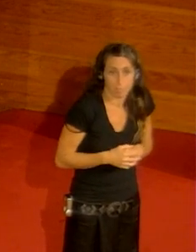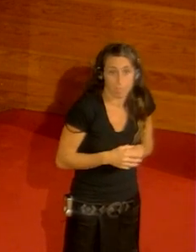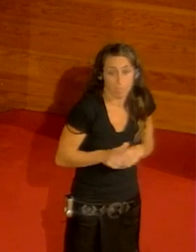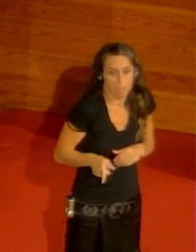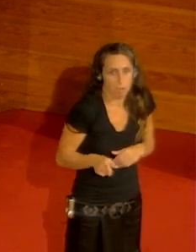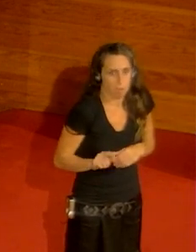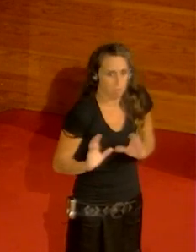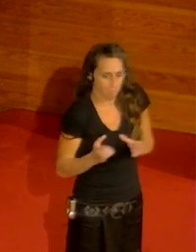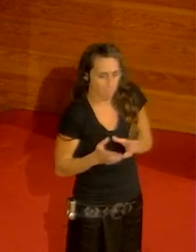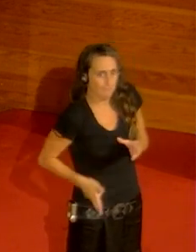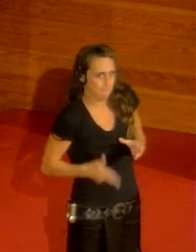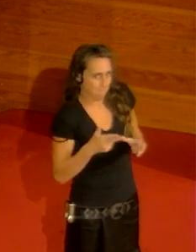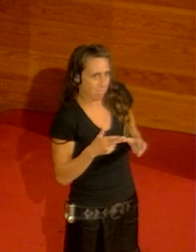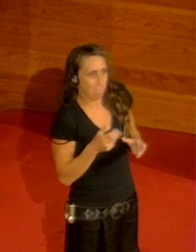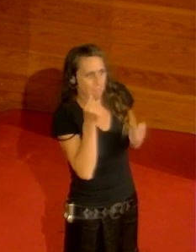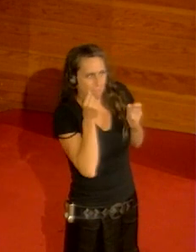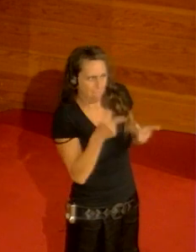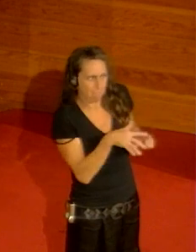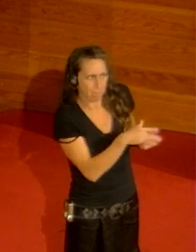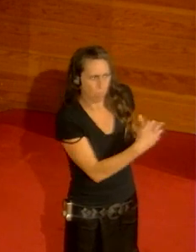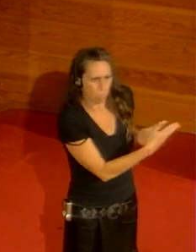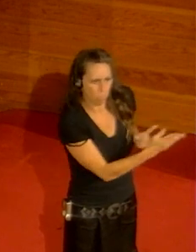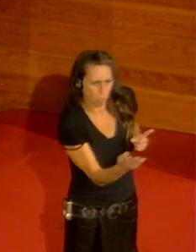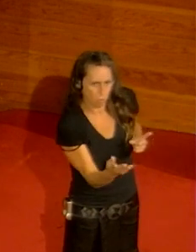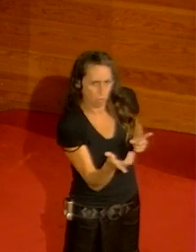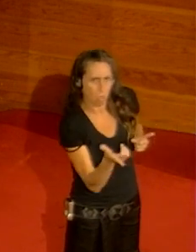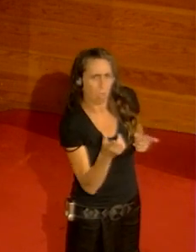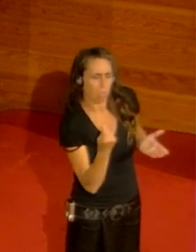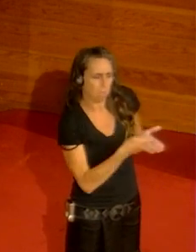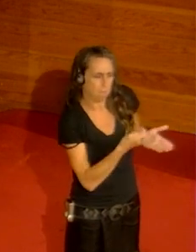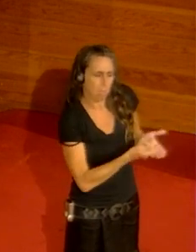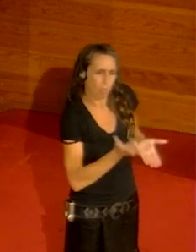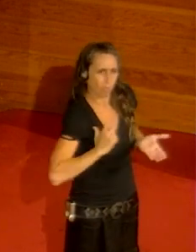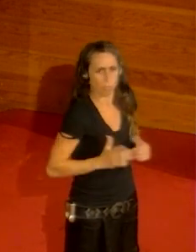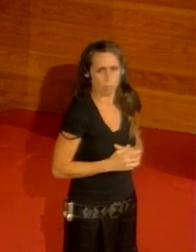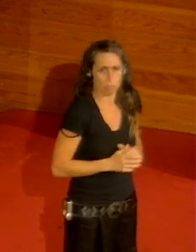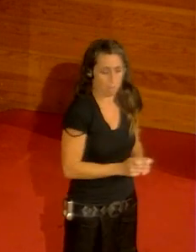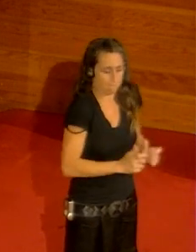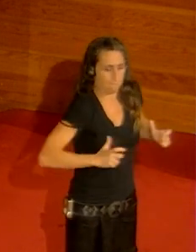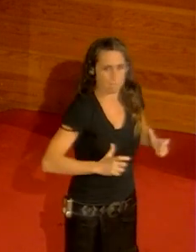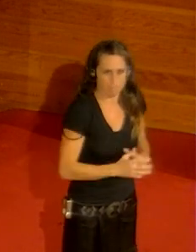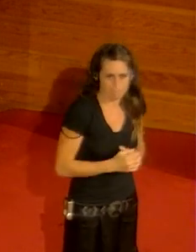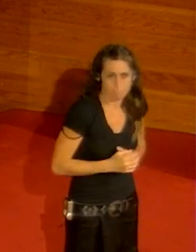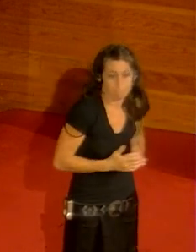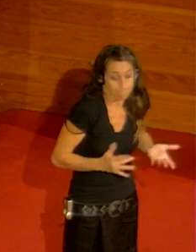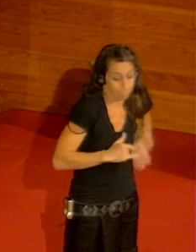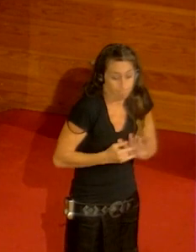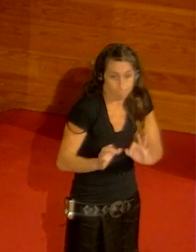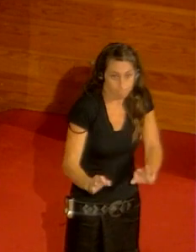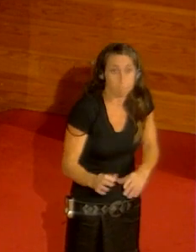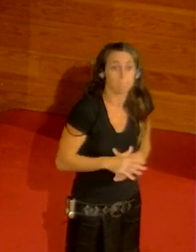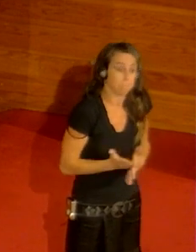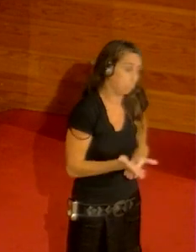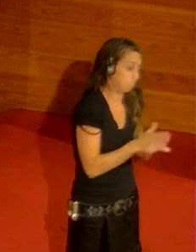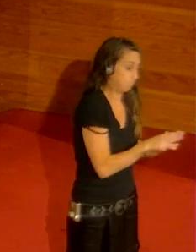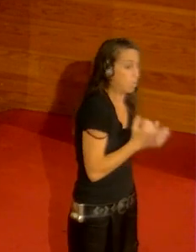por unirse a ellas pues ya está esa es la salida y los ultradosos Pues sí Ese es el debate y por eso cada vez más